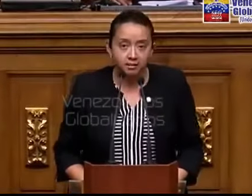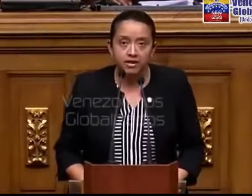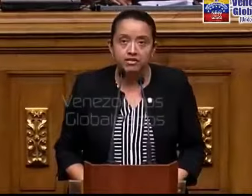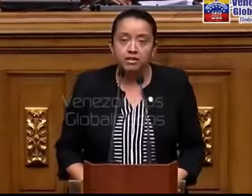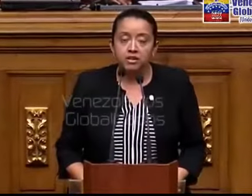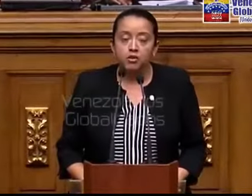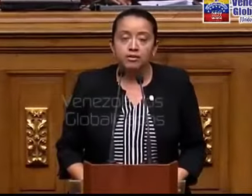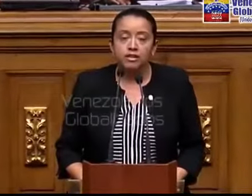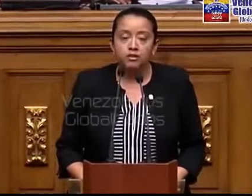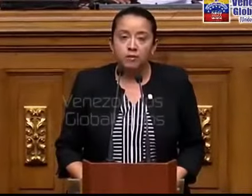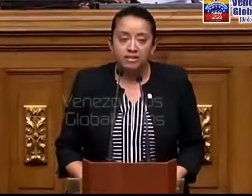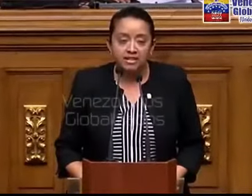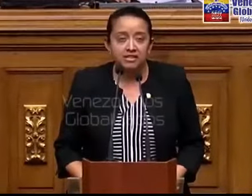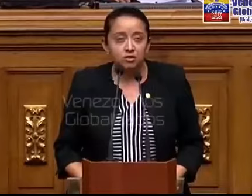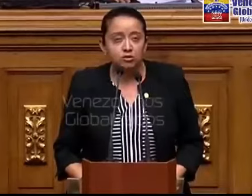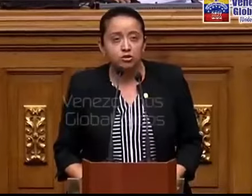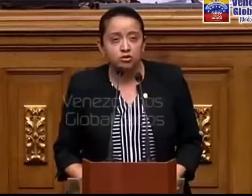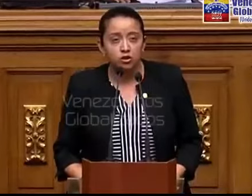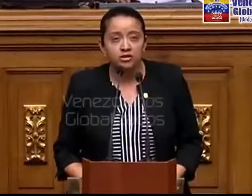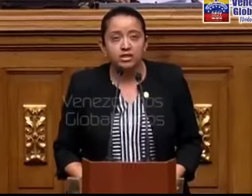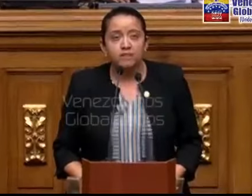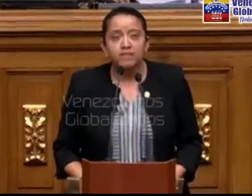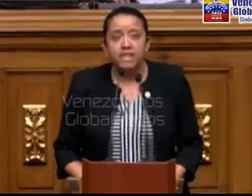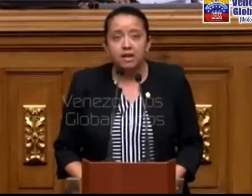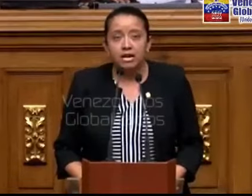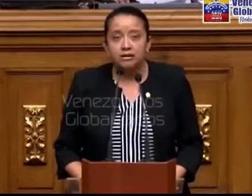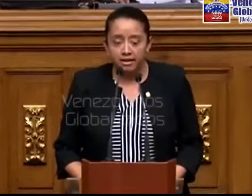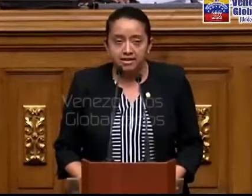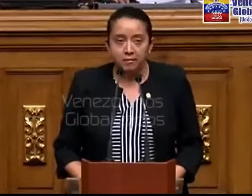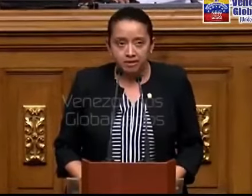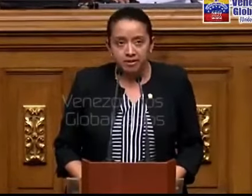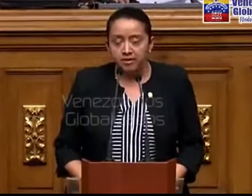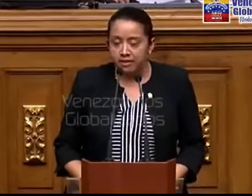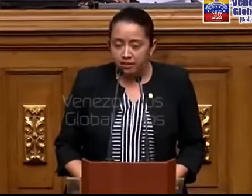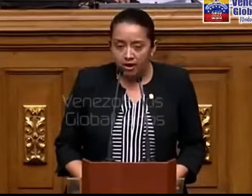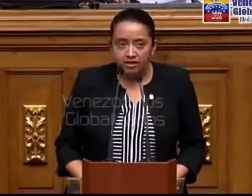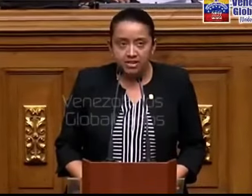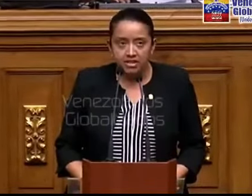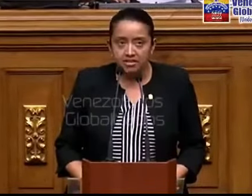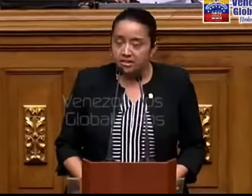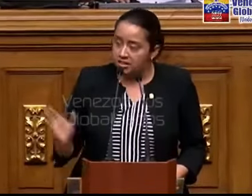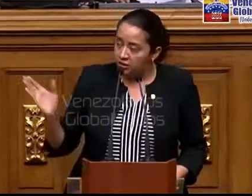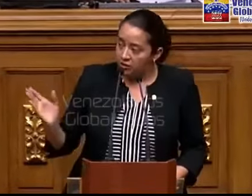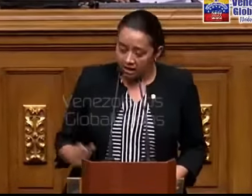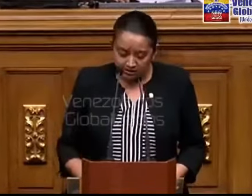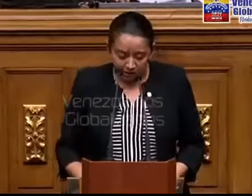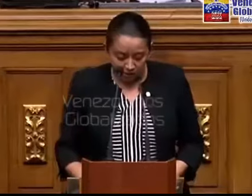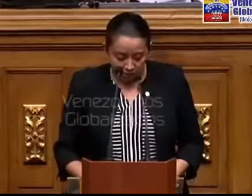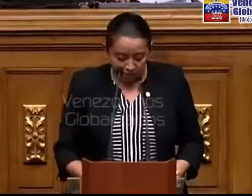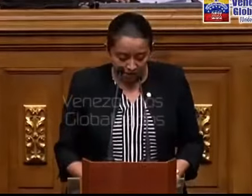este país cuente con la presencia en todas sus sesiones del intérprete de Lenguajes de Señas, quien hoy ha estado por primera